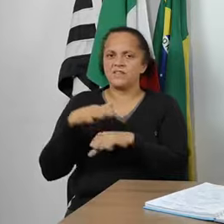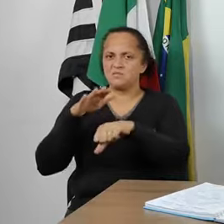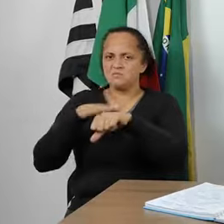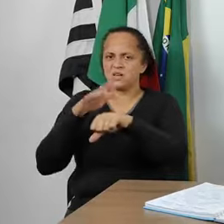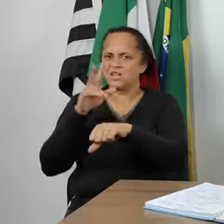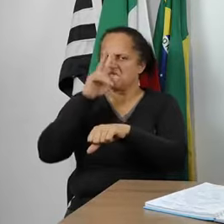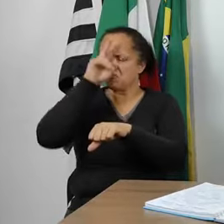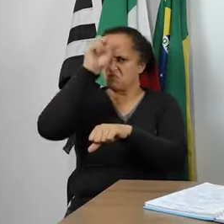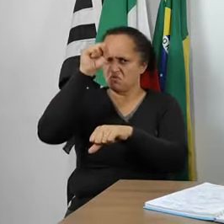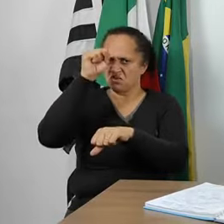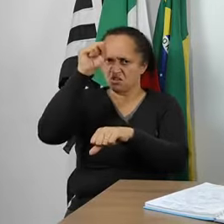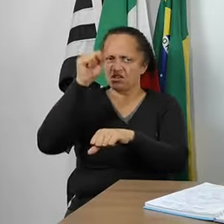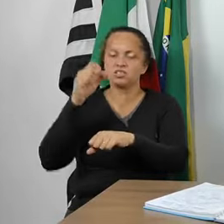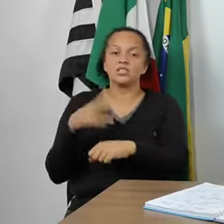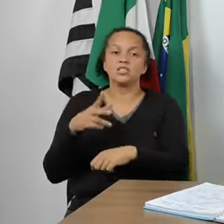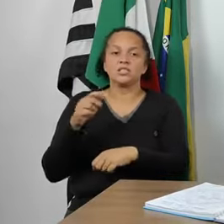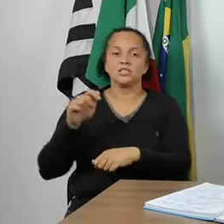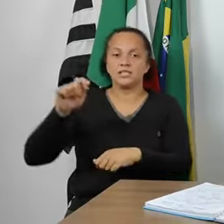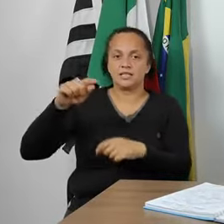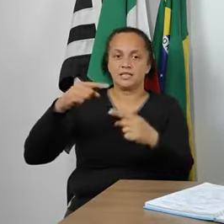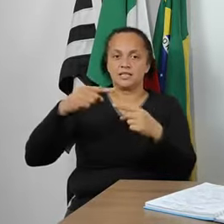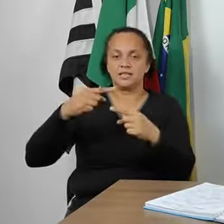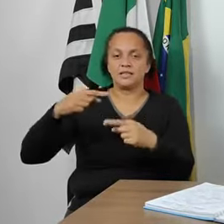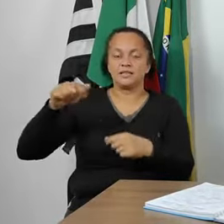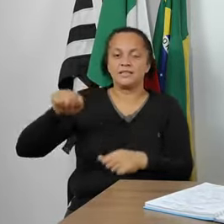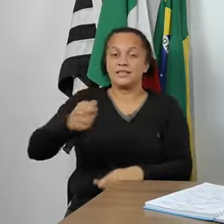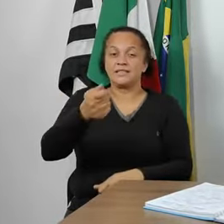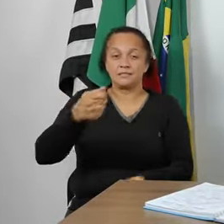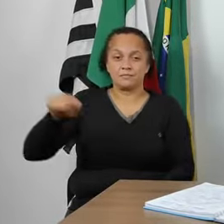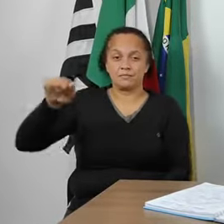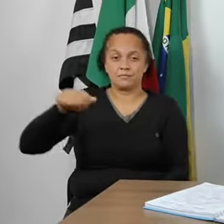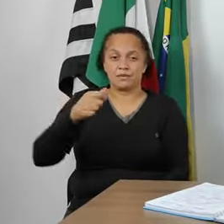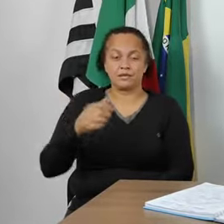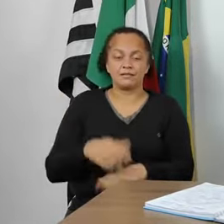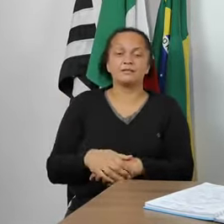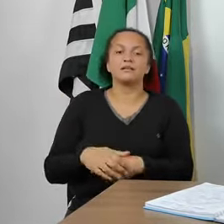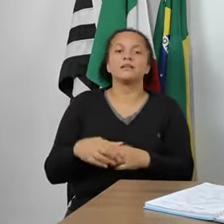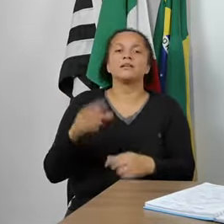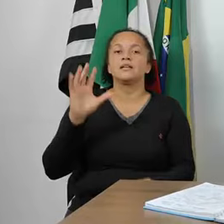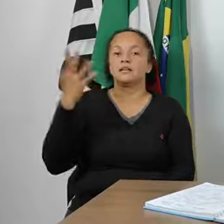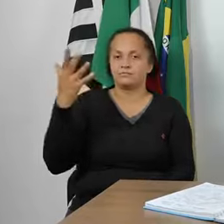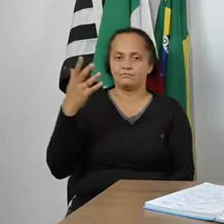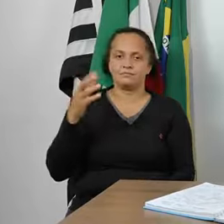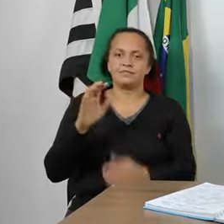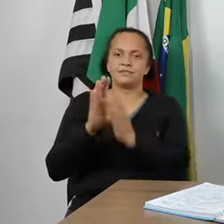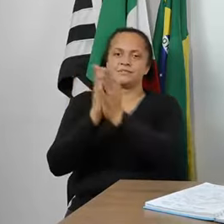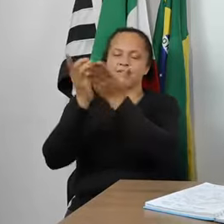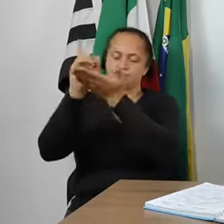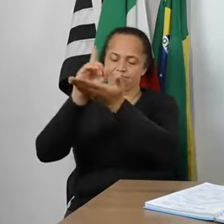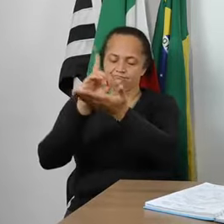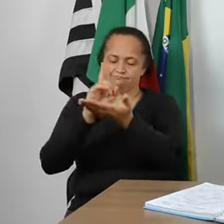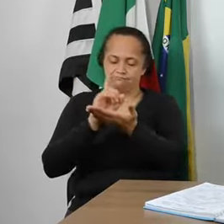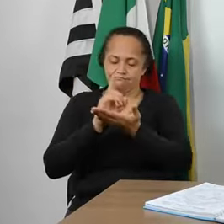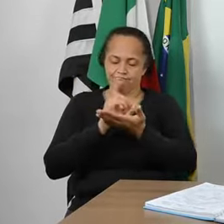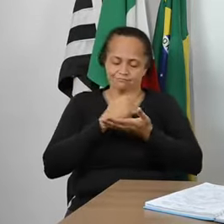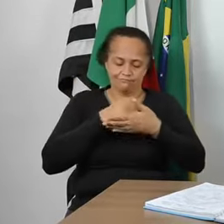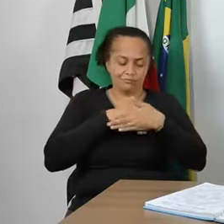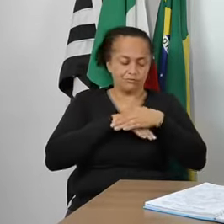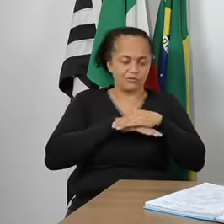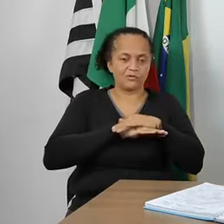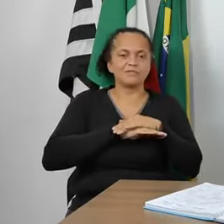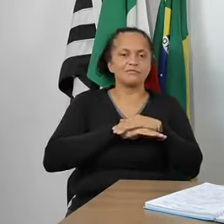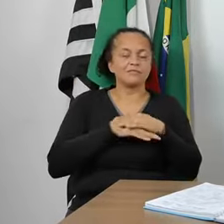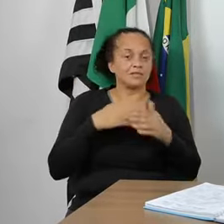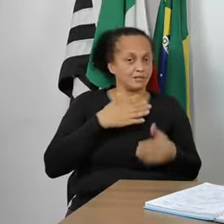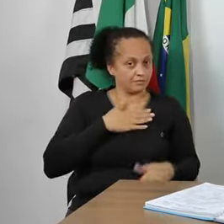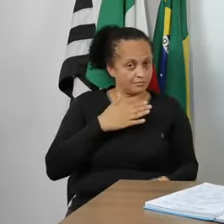gumes, ela penetra, essa palavra penetra, em mim e você, essa palavra penetra, olha